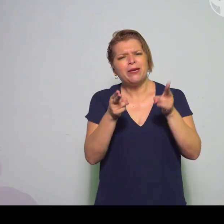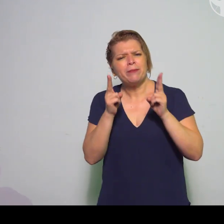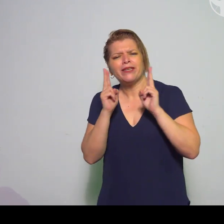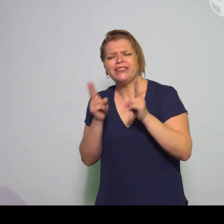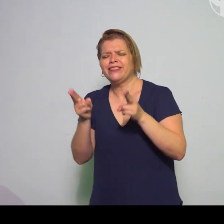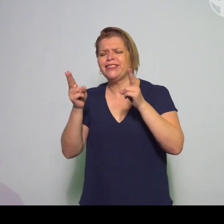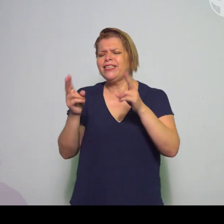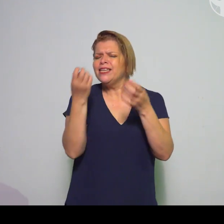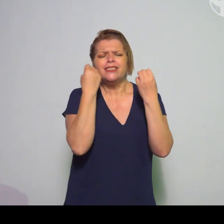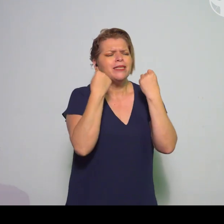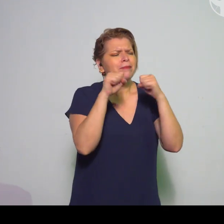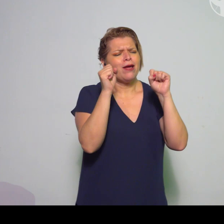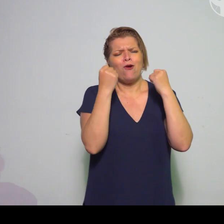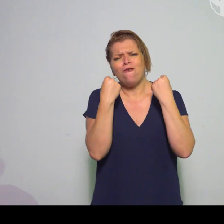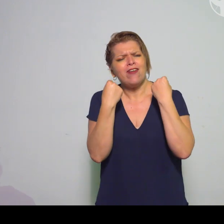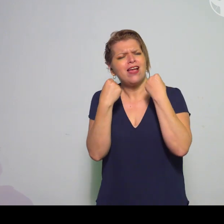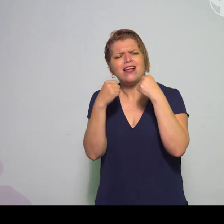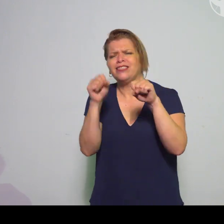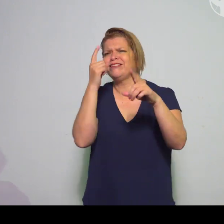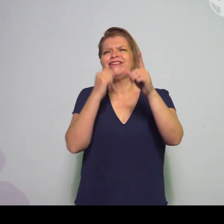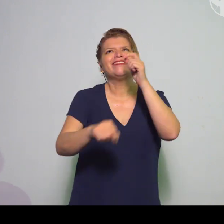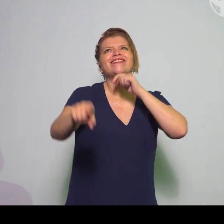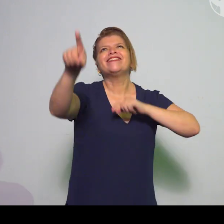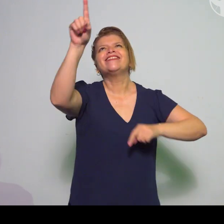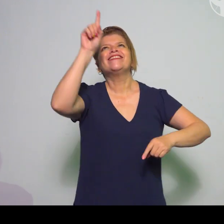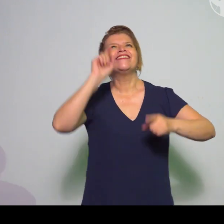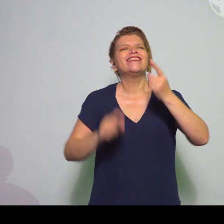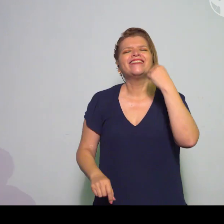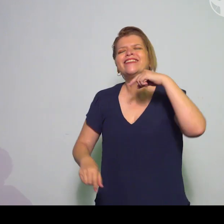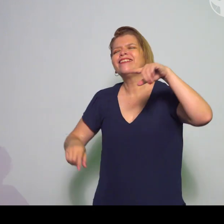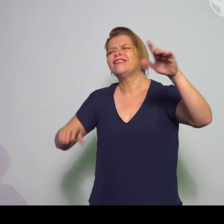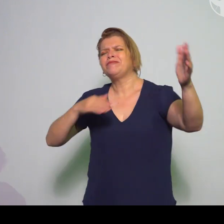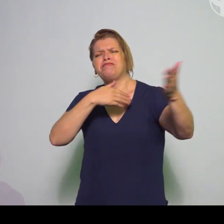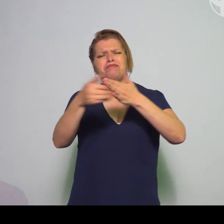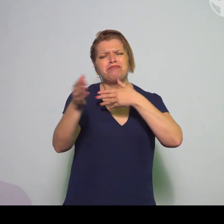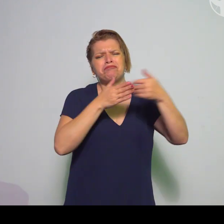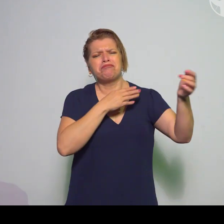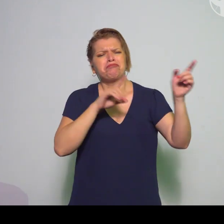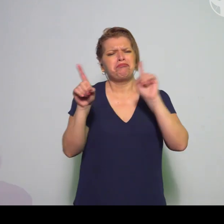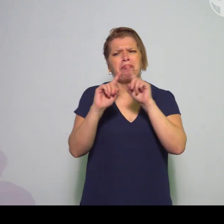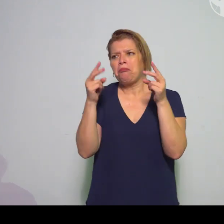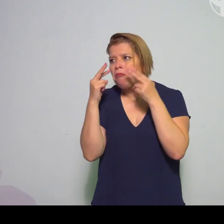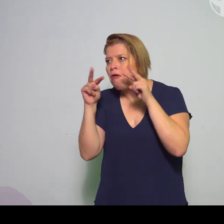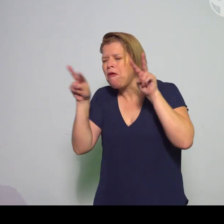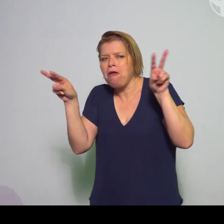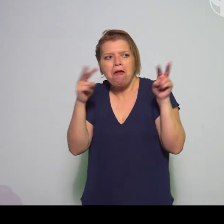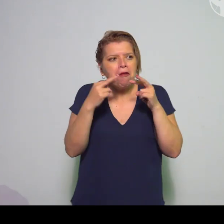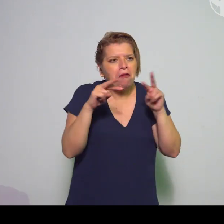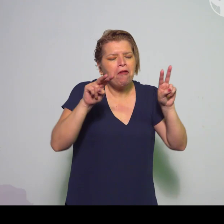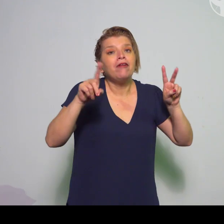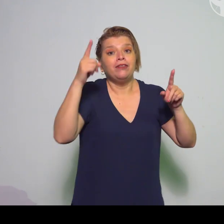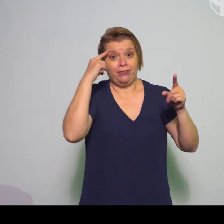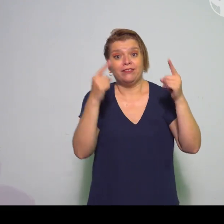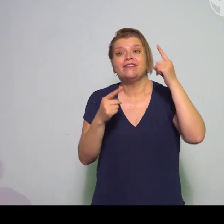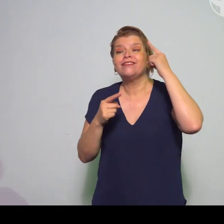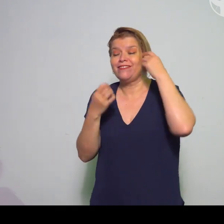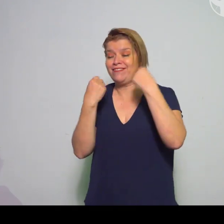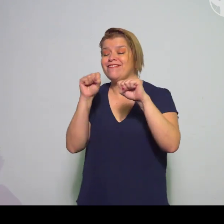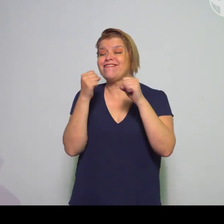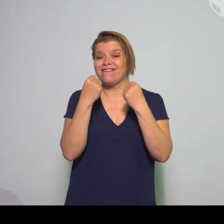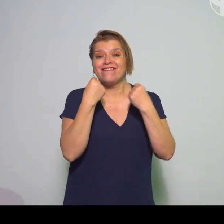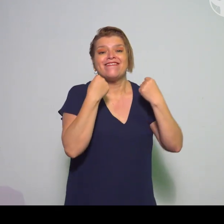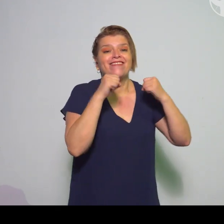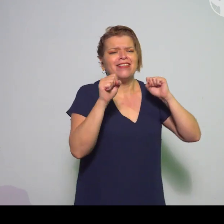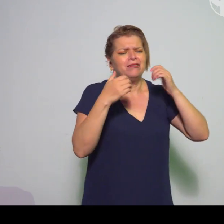obrando. Siempre estás obrando. Aunque no vea, tú estás obrando.